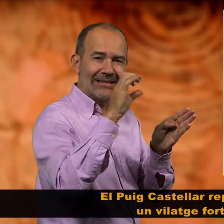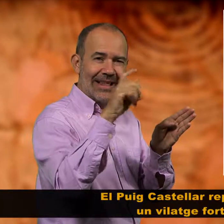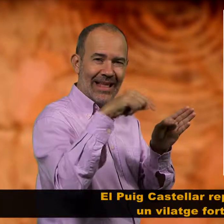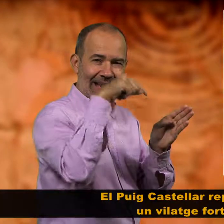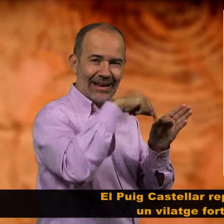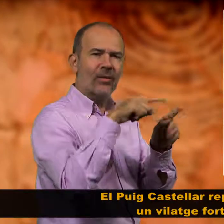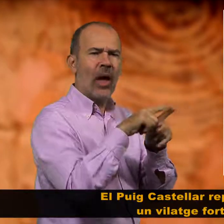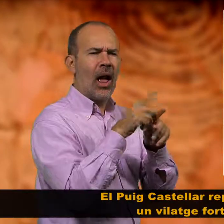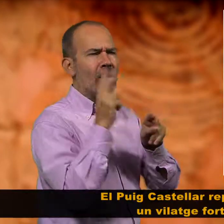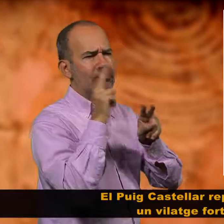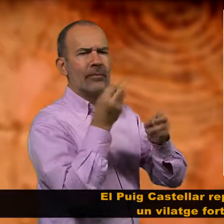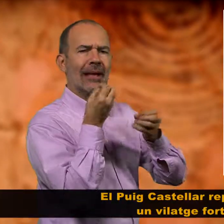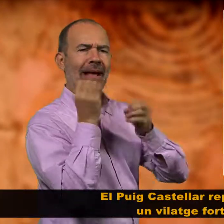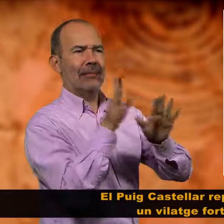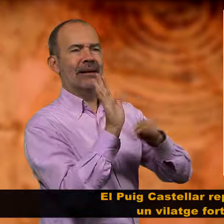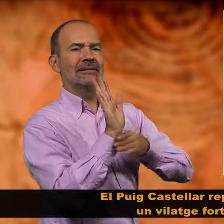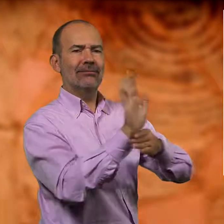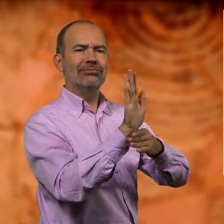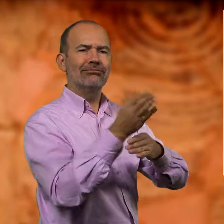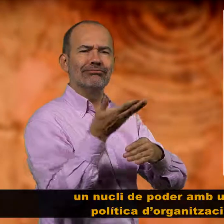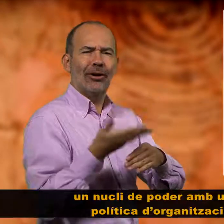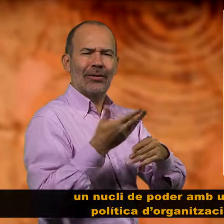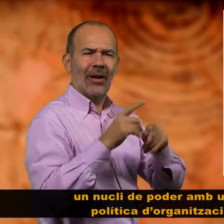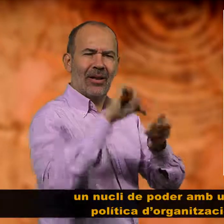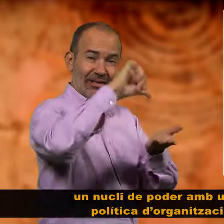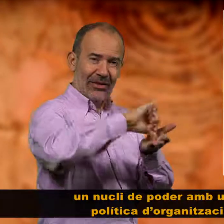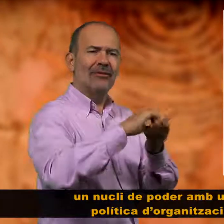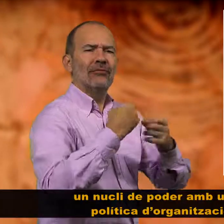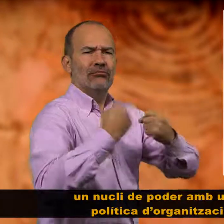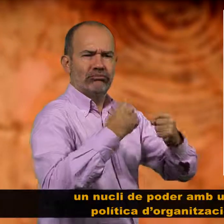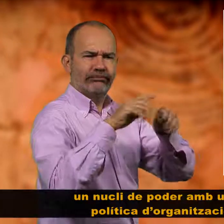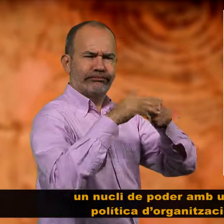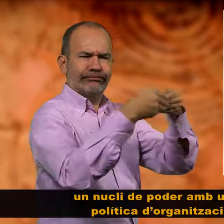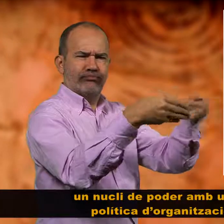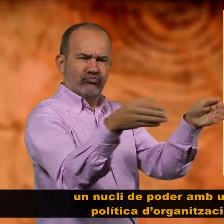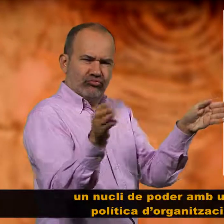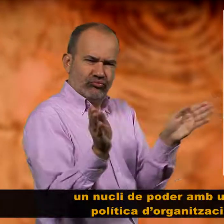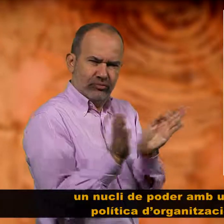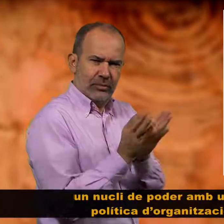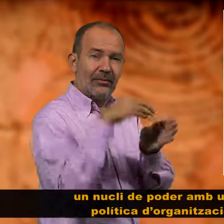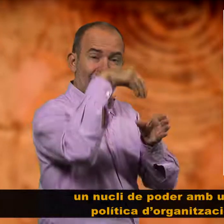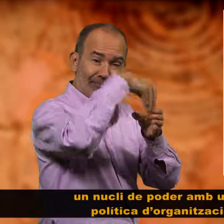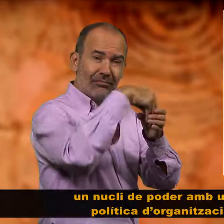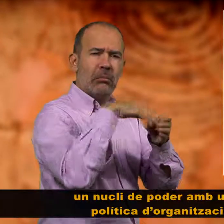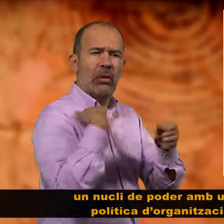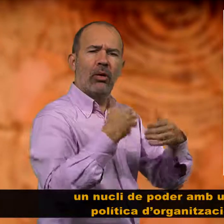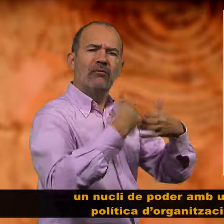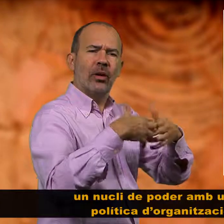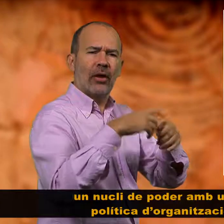El Puig Castellar representaria un vilatge fortificat, un nucli de poder amb una funcionalitat política